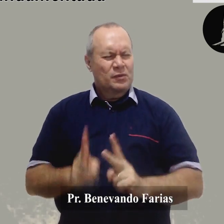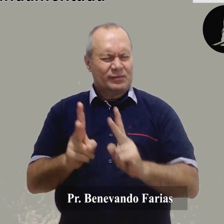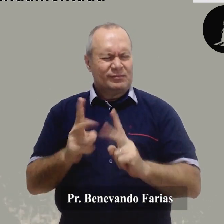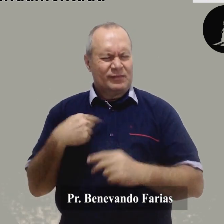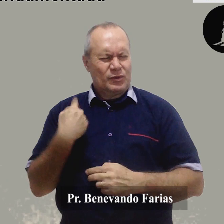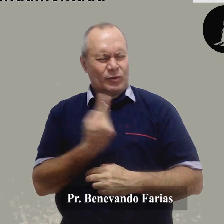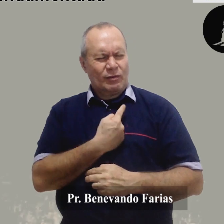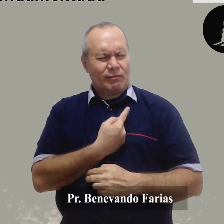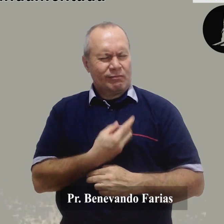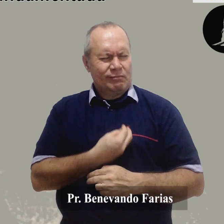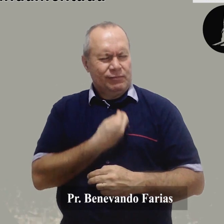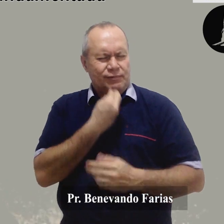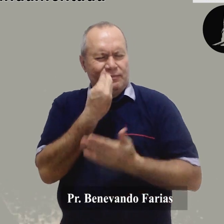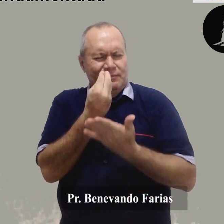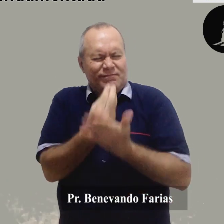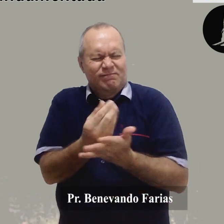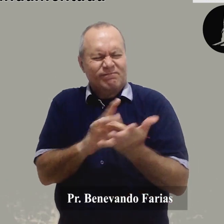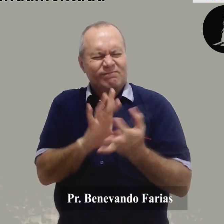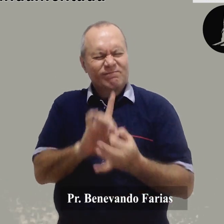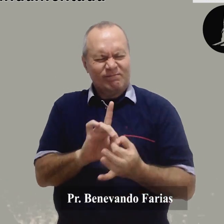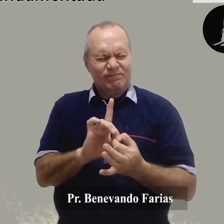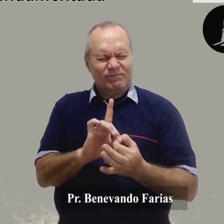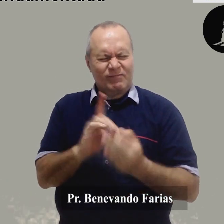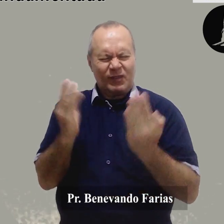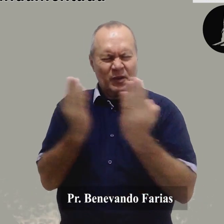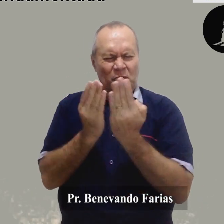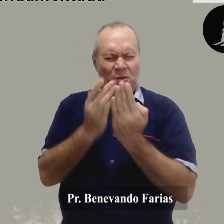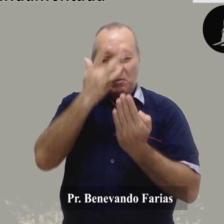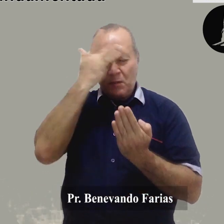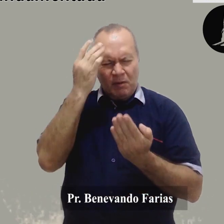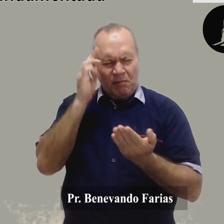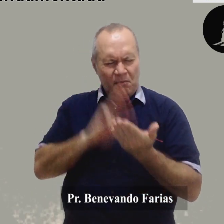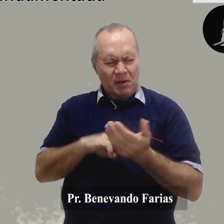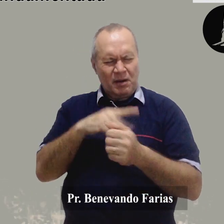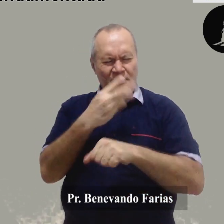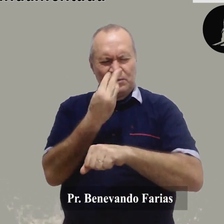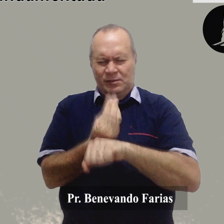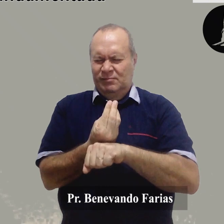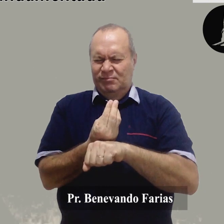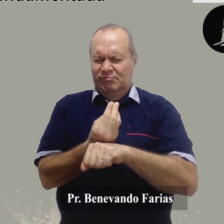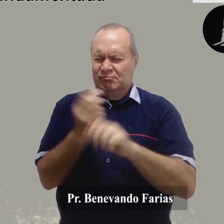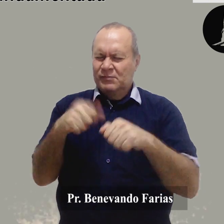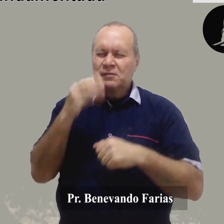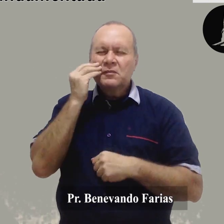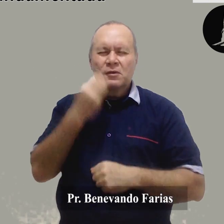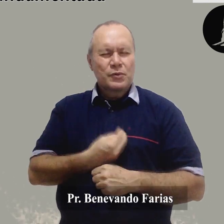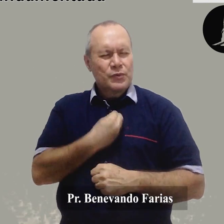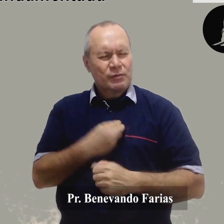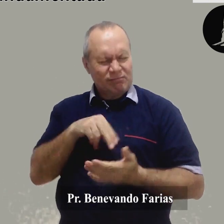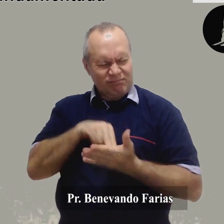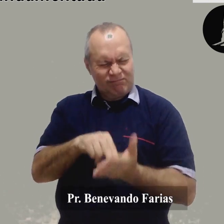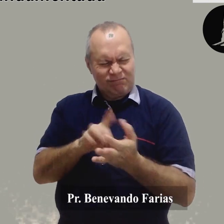Jesus. E que nós, consequentemente, como crentes, como membros dessa igreja, tenhamos as